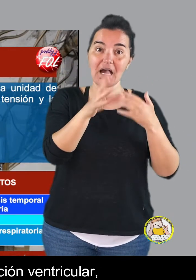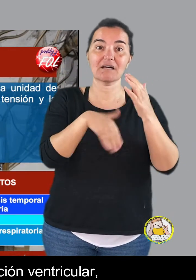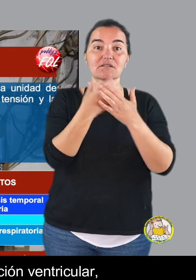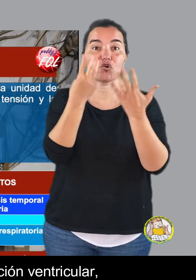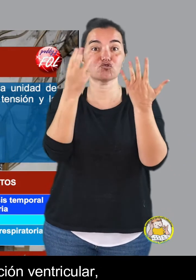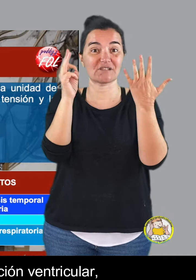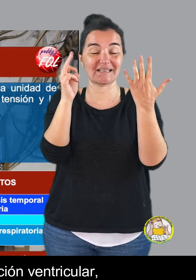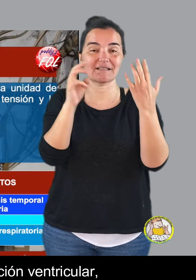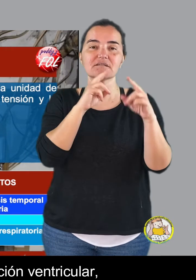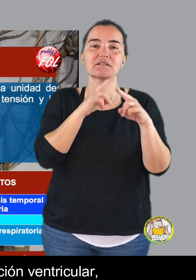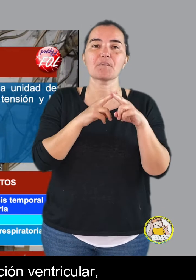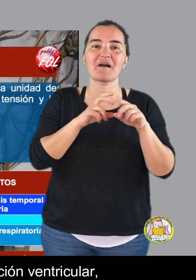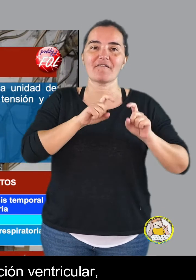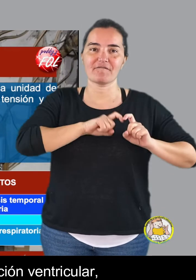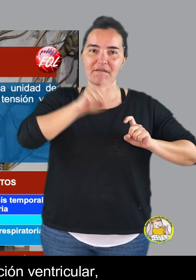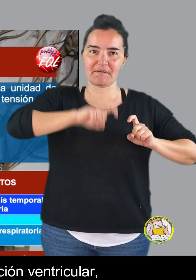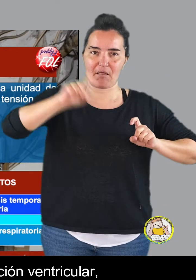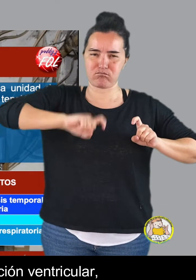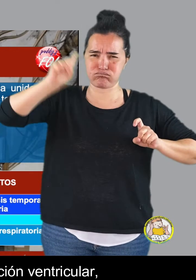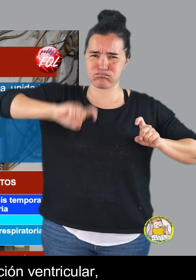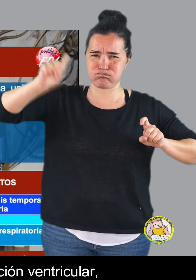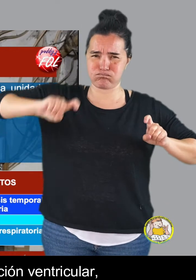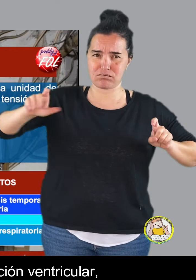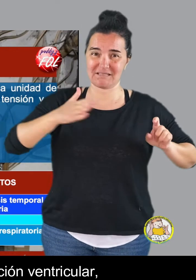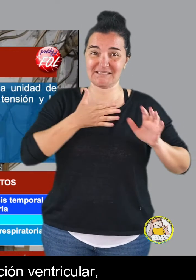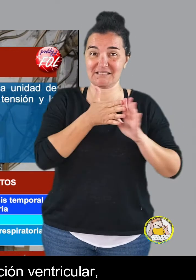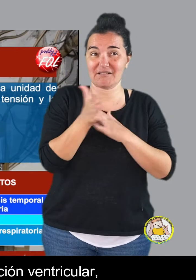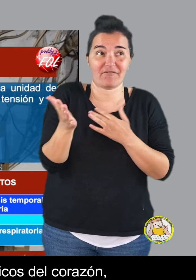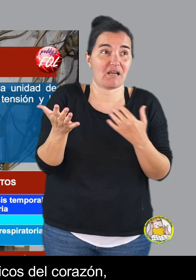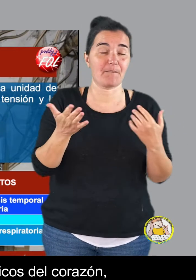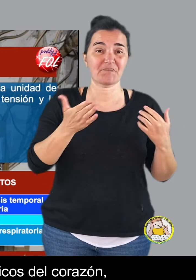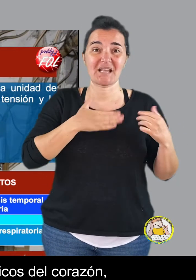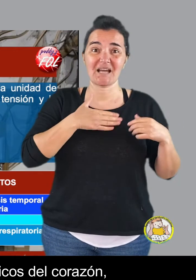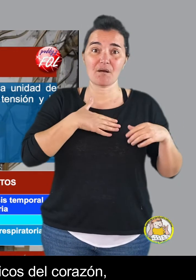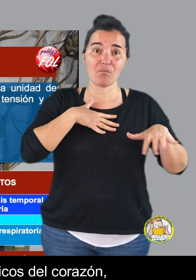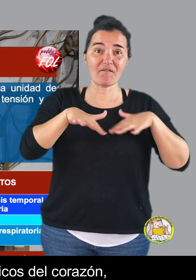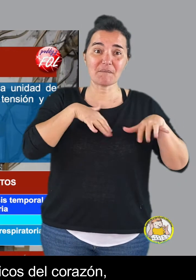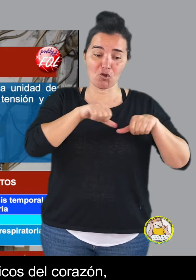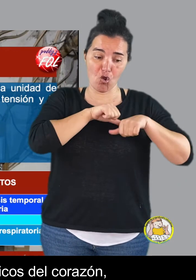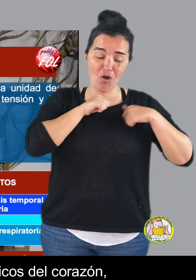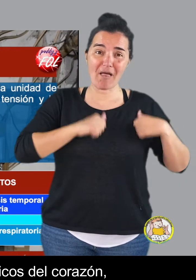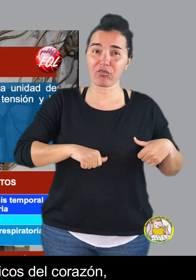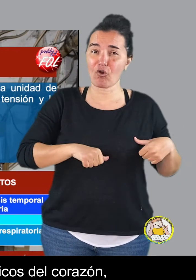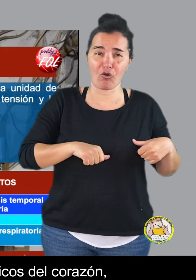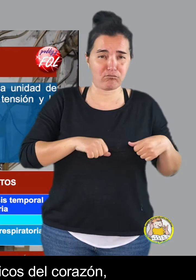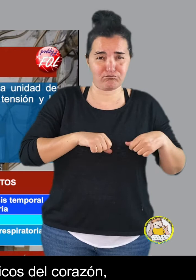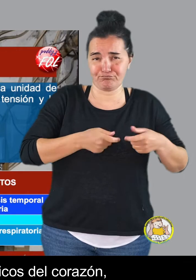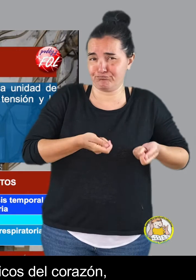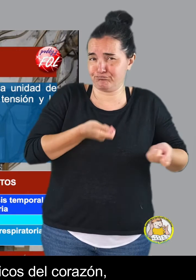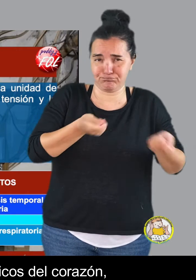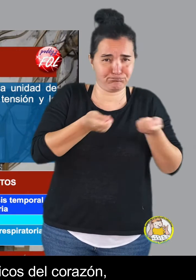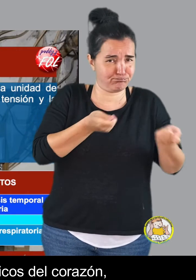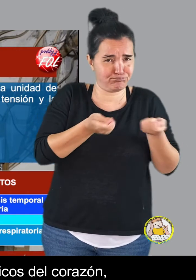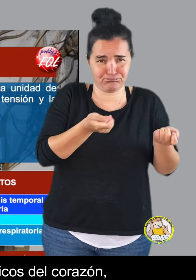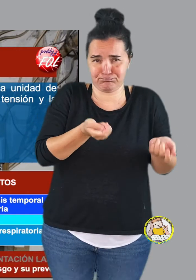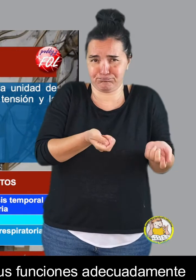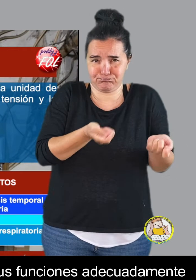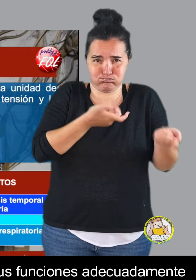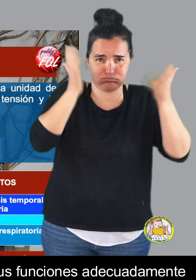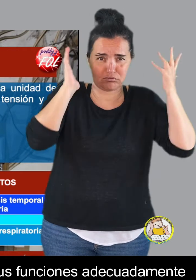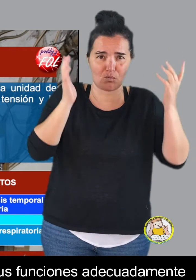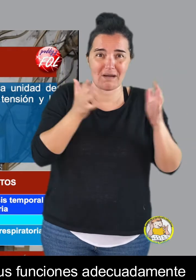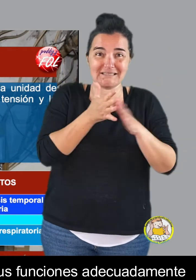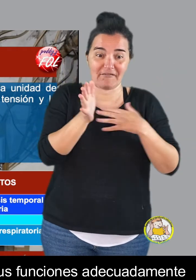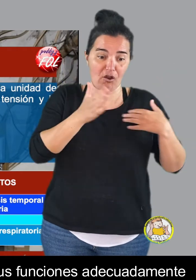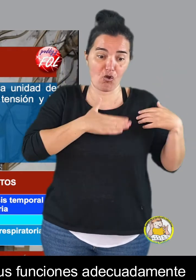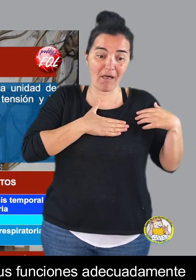80 miliamperios se produce la fibrilación ventricular, que consiste en movimientos anárquicos del corazón, lo